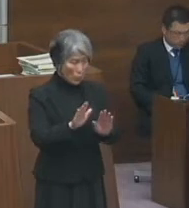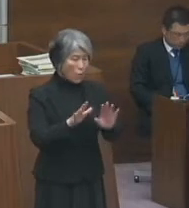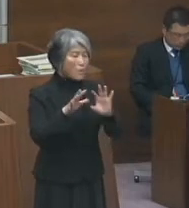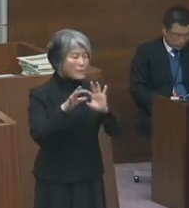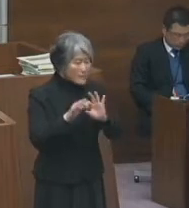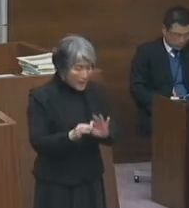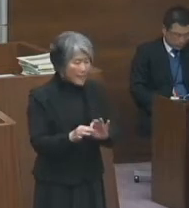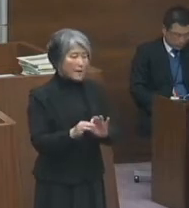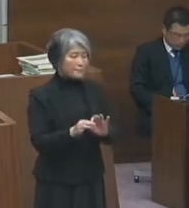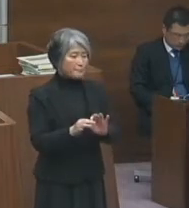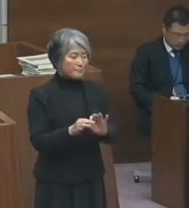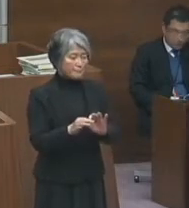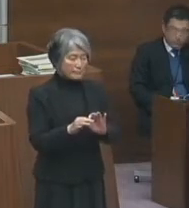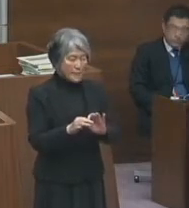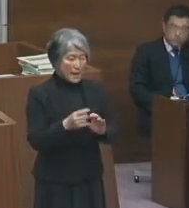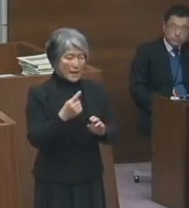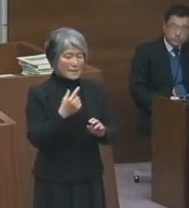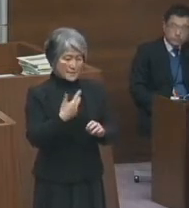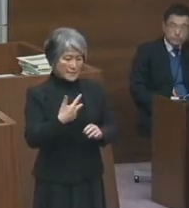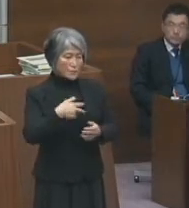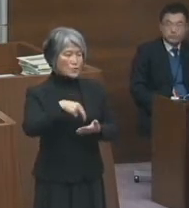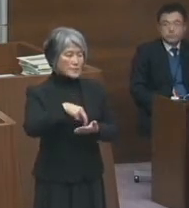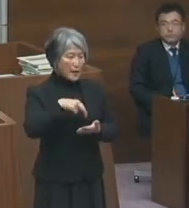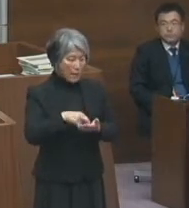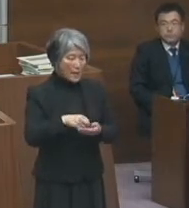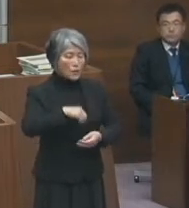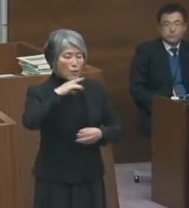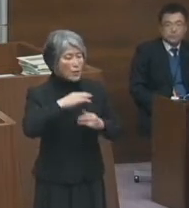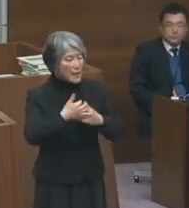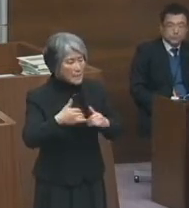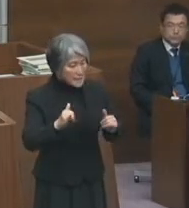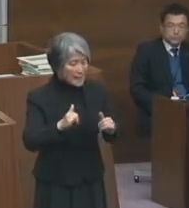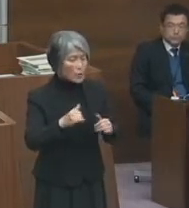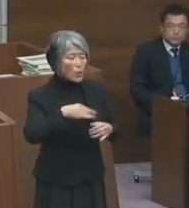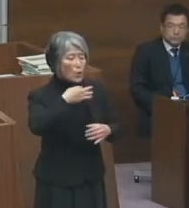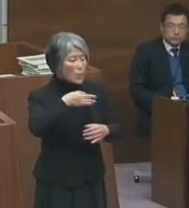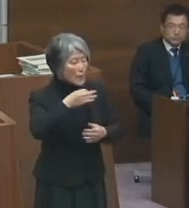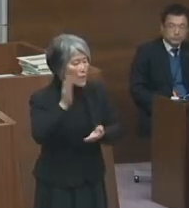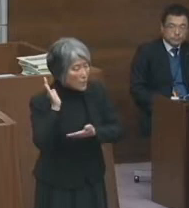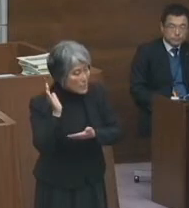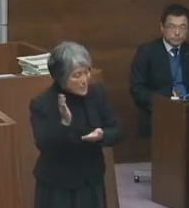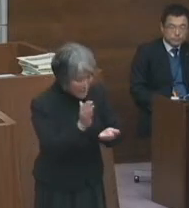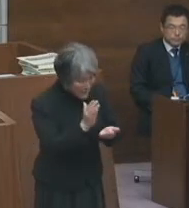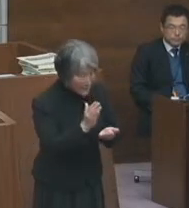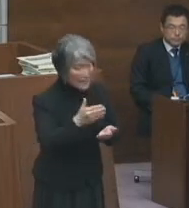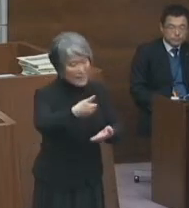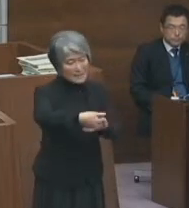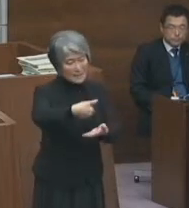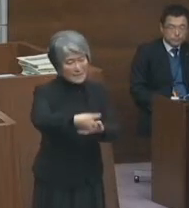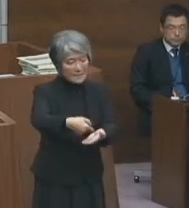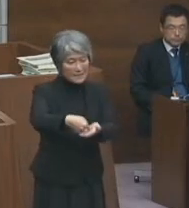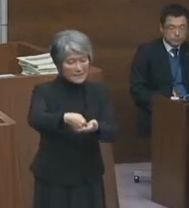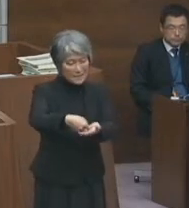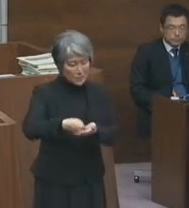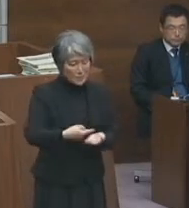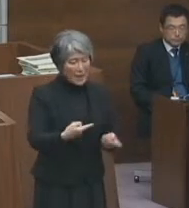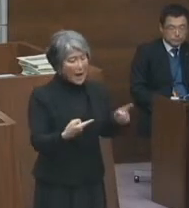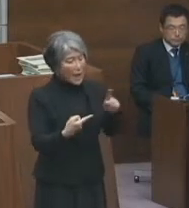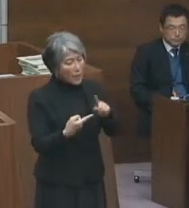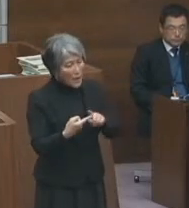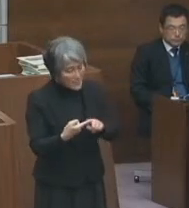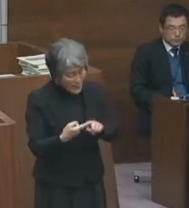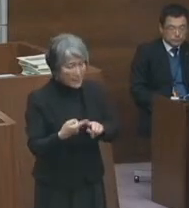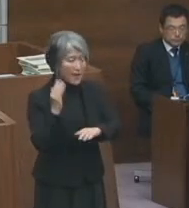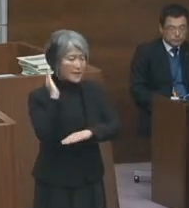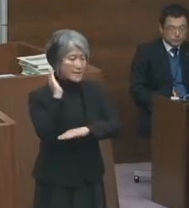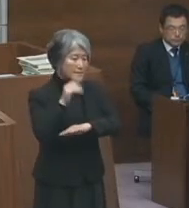高齢者の皆様のお声を聞き、高齢者の求めているニーズに合わせた施策の展開が何より重要と